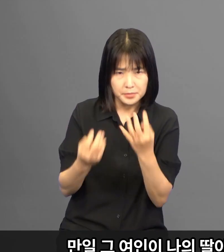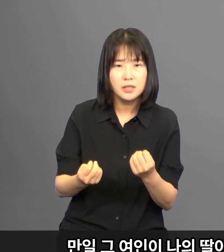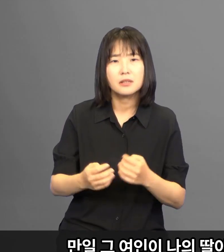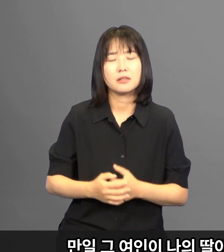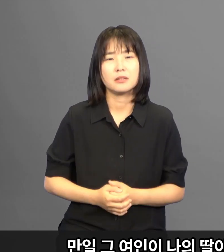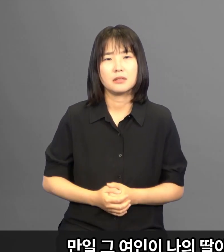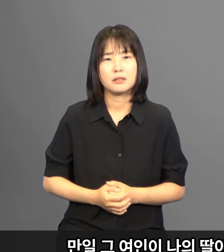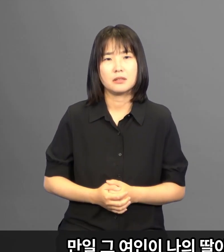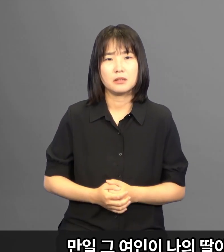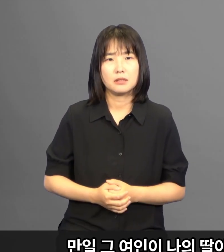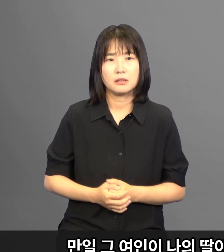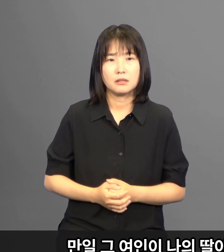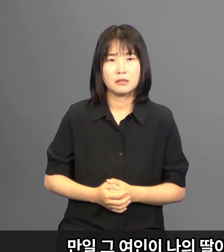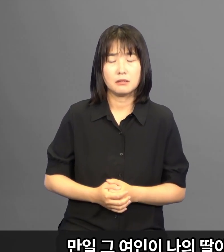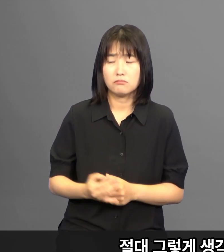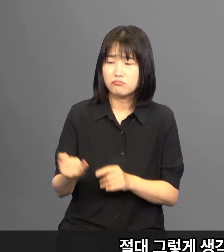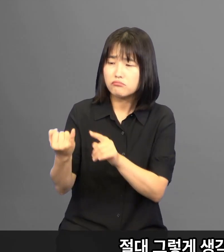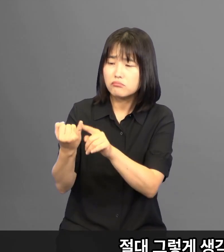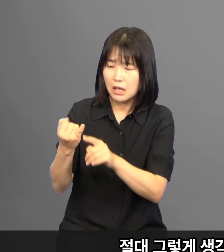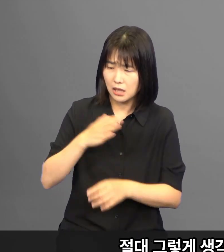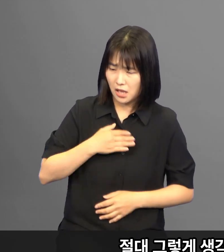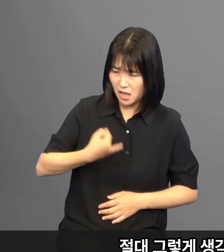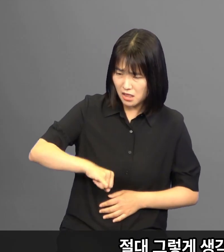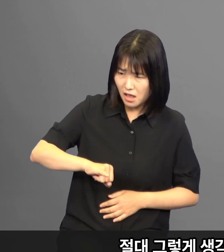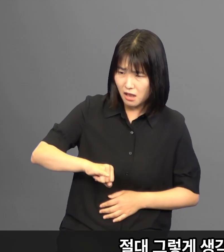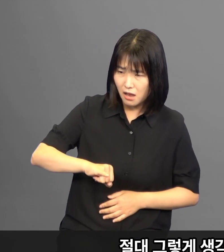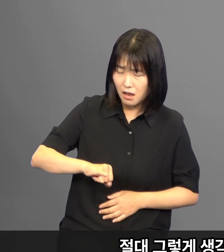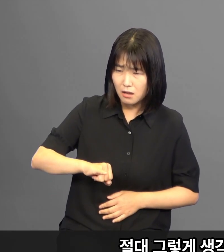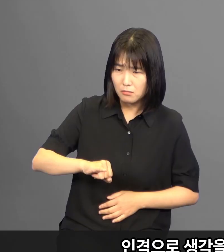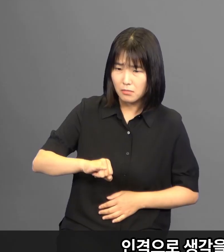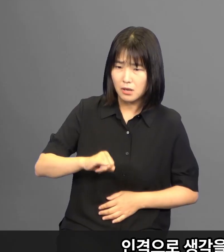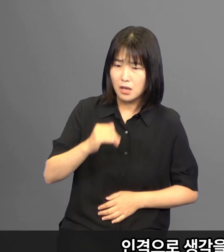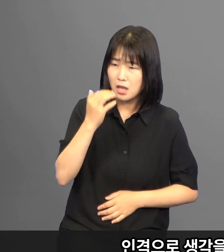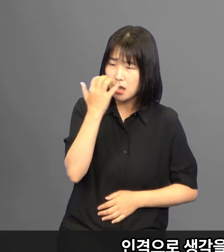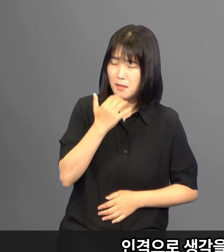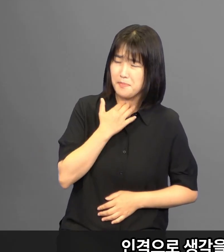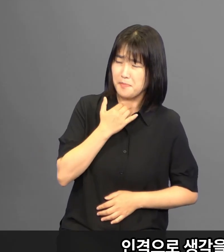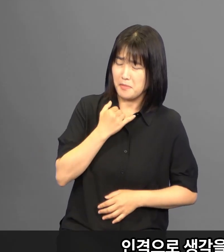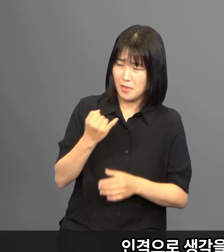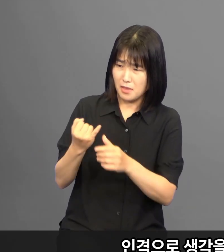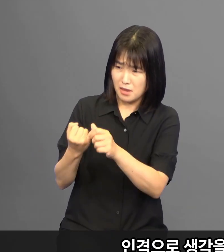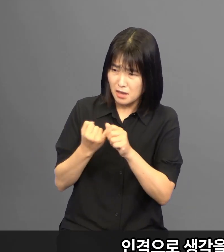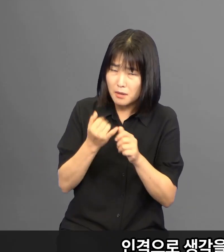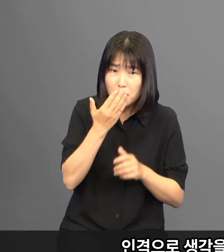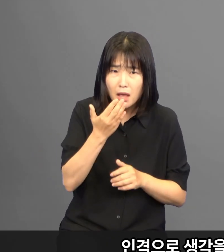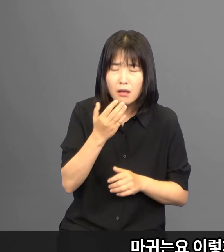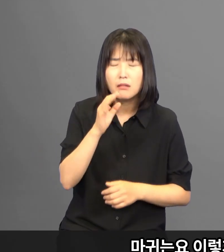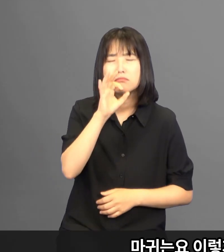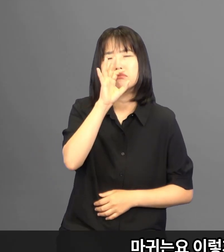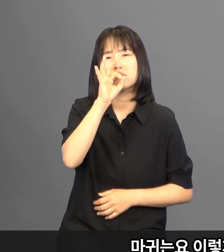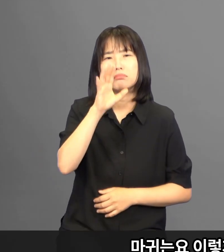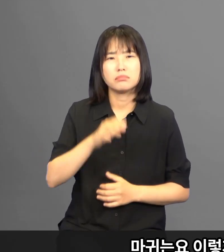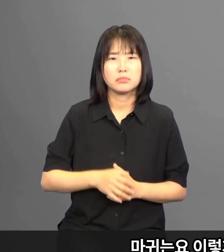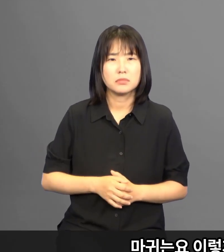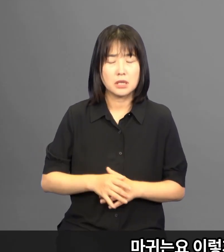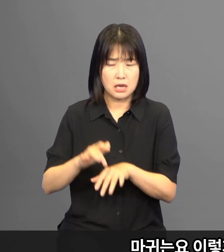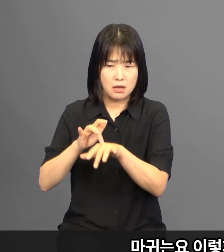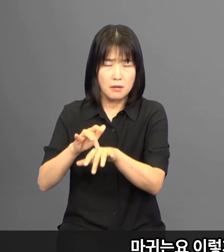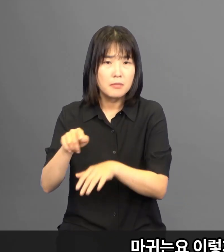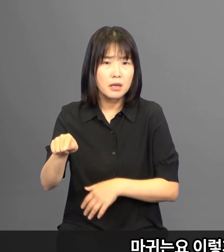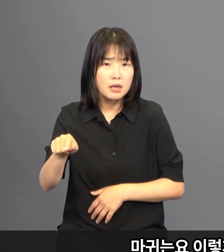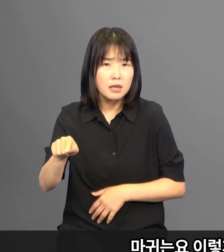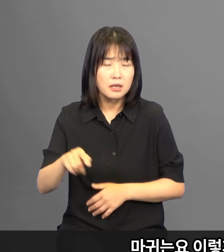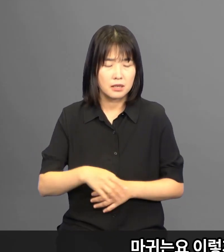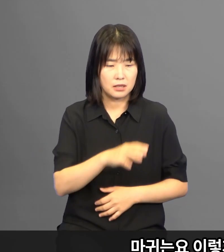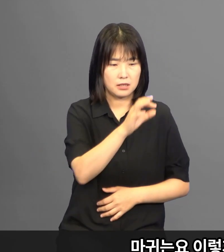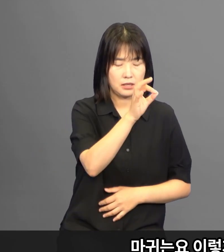여인이 나의 딸이라고 하면 그렇게 하겠습니까? 절대 그렇게 생각을 하지 못하는 거예요. 인격으로 생각을 하지 못하는 것입니다. 마귀는요, 이렇게